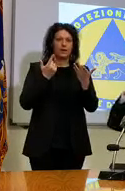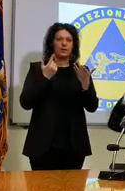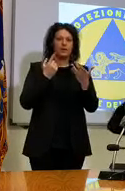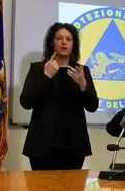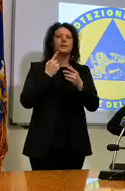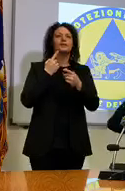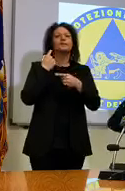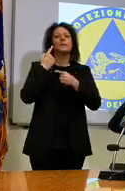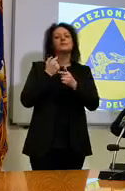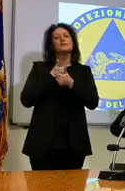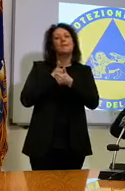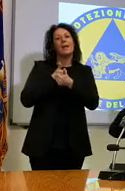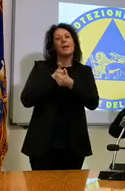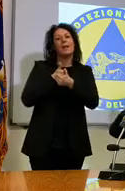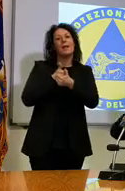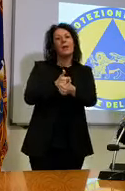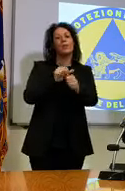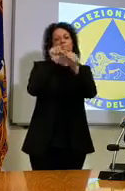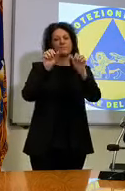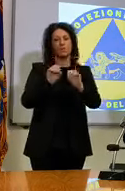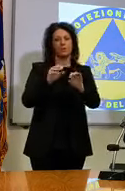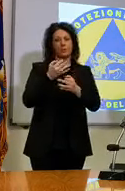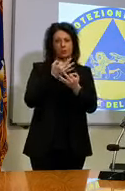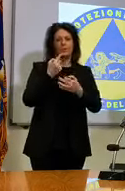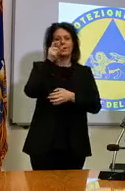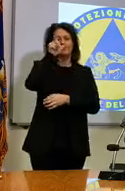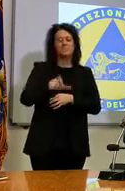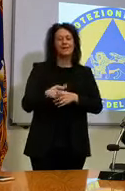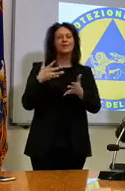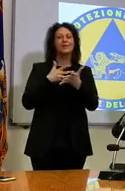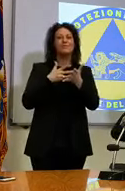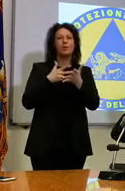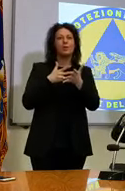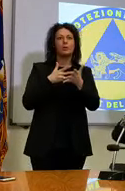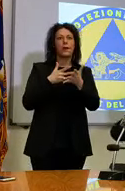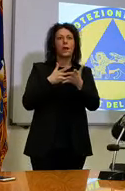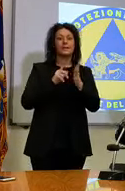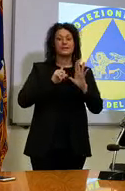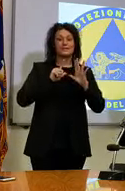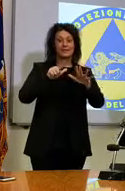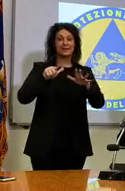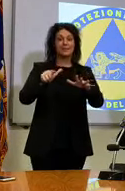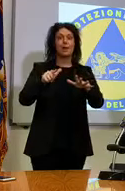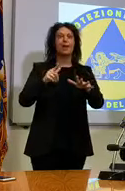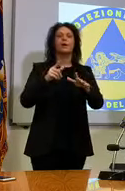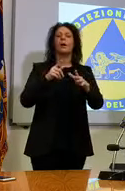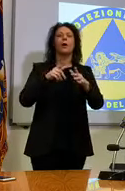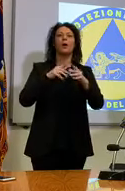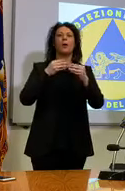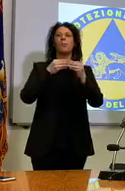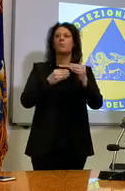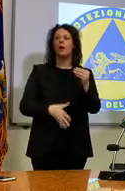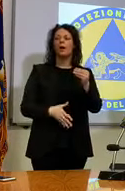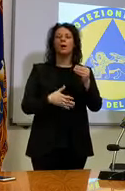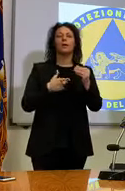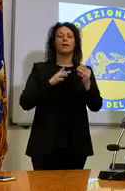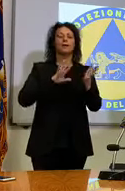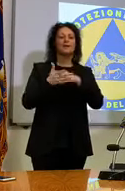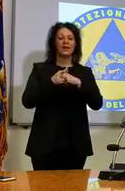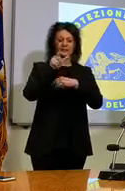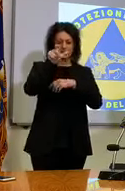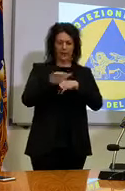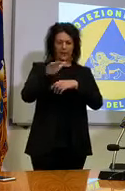percorso formativo, perché un vuoto di una settimana in un ragazzino con difficoltà crea un vuoto e si